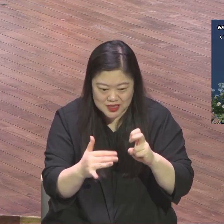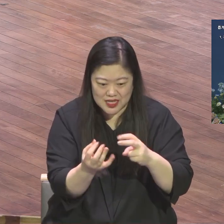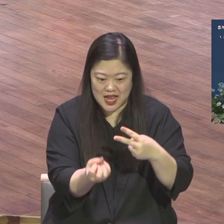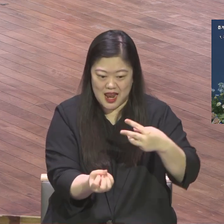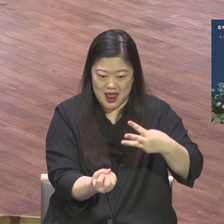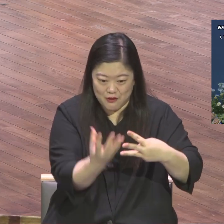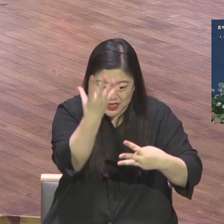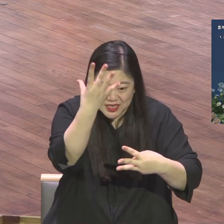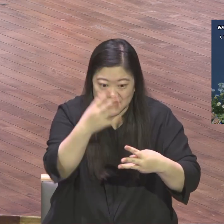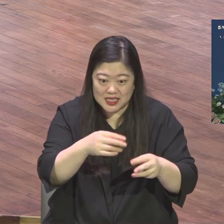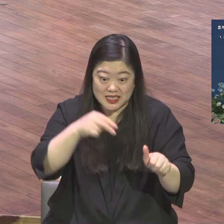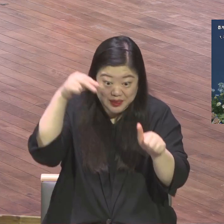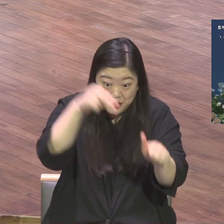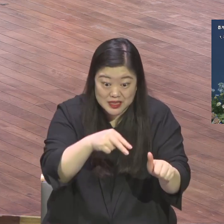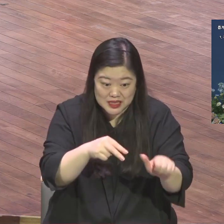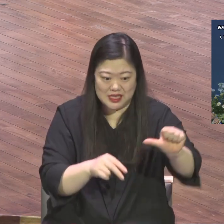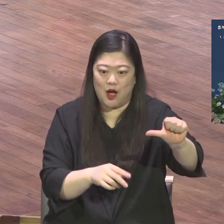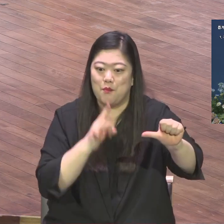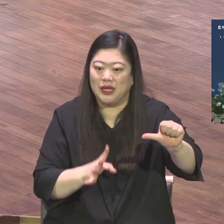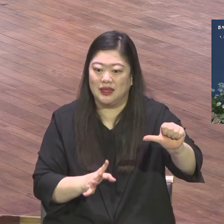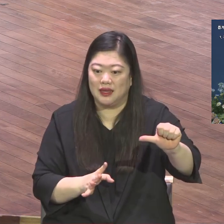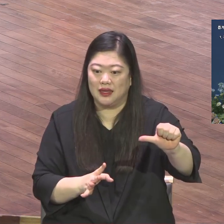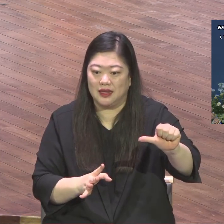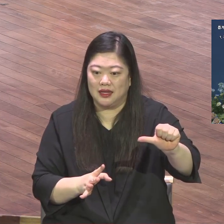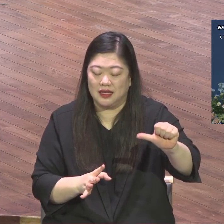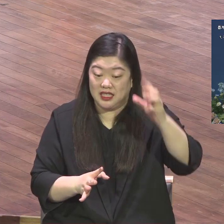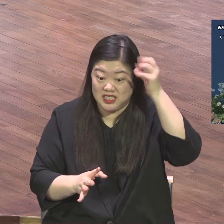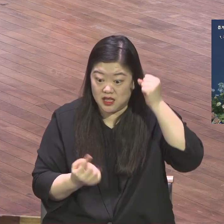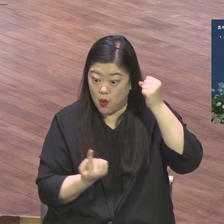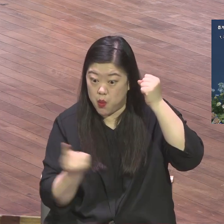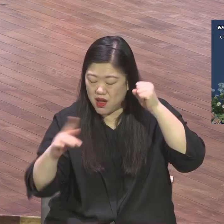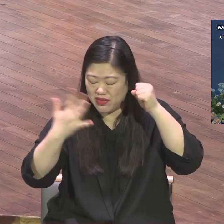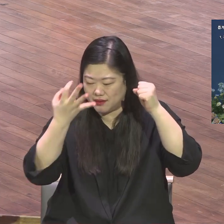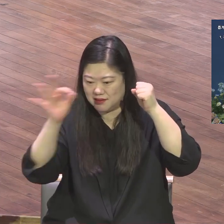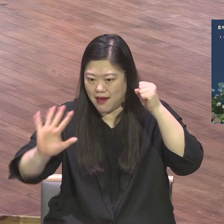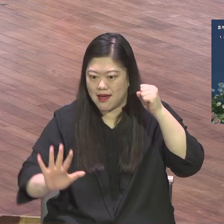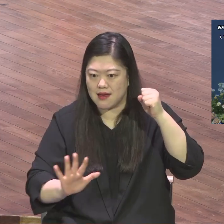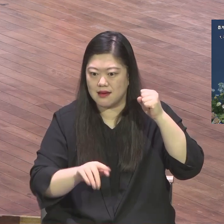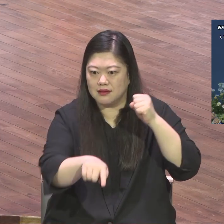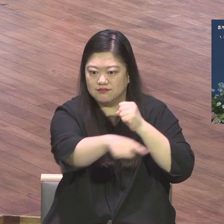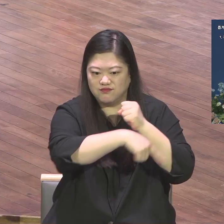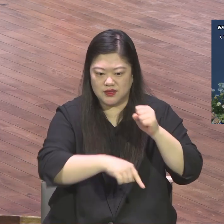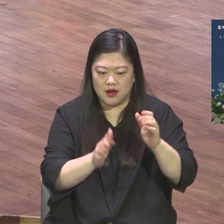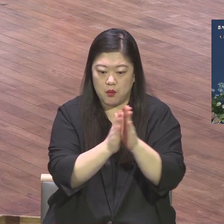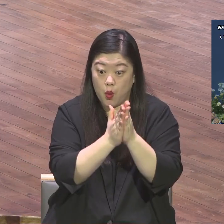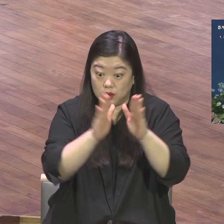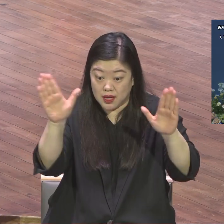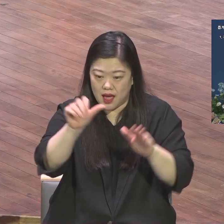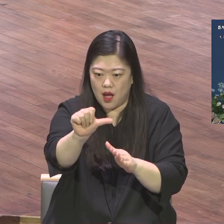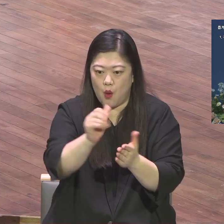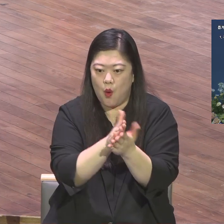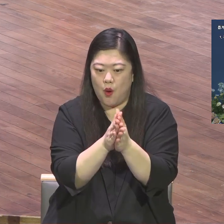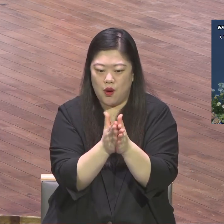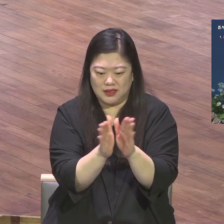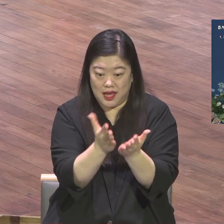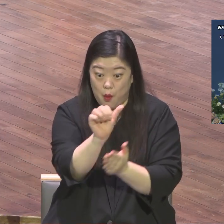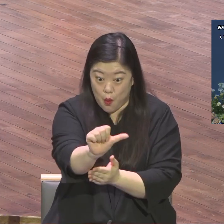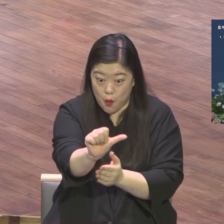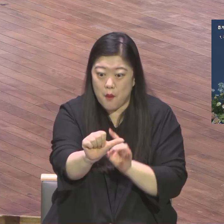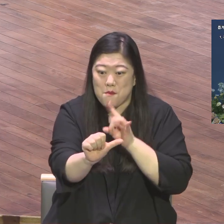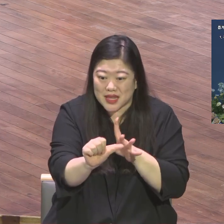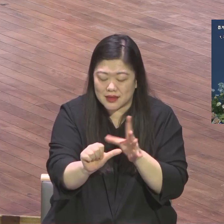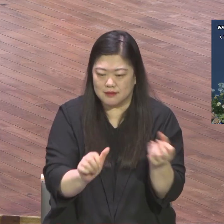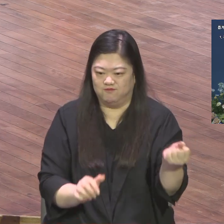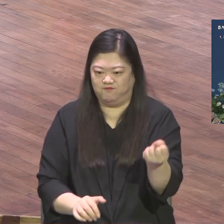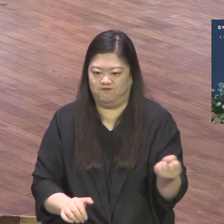존재 이를 전혀 그렇게 인정하지 않는 지극히 현실적인 사람이에요. 현세적인